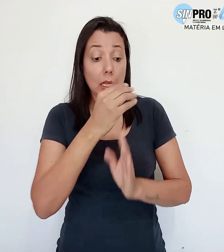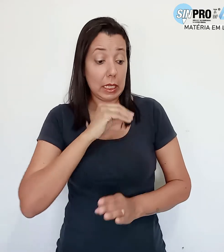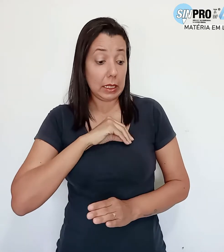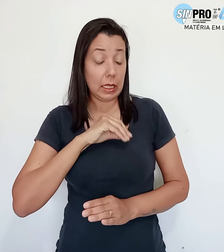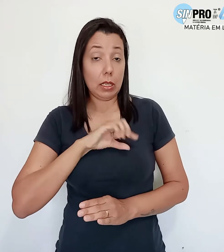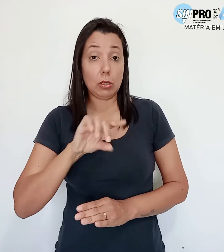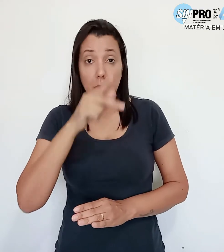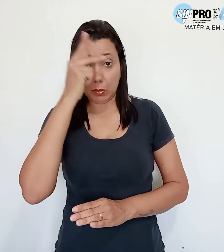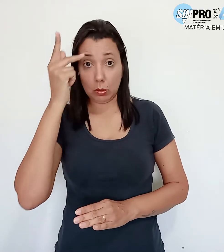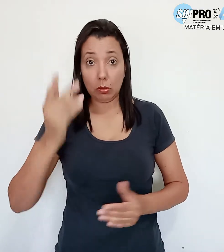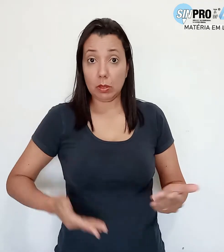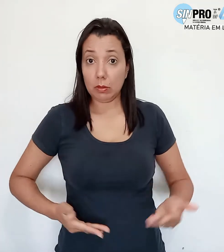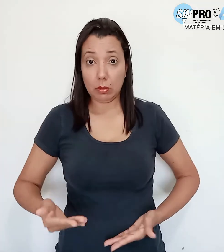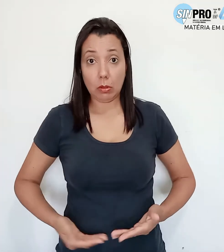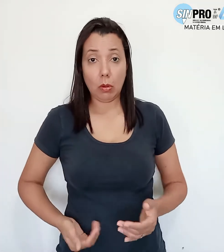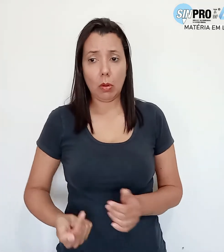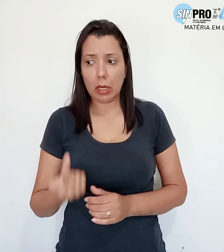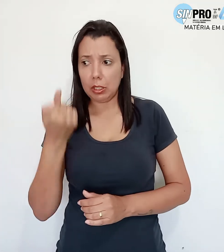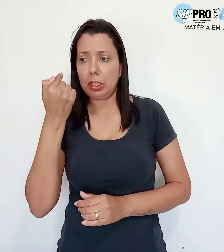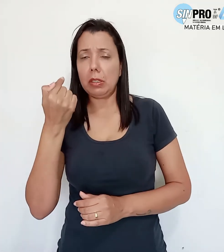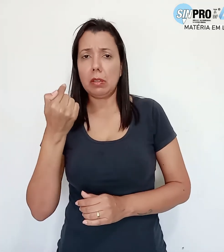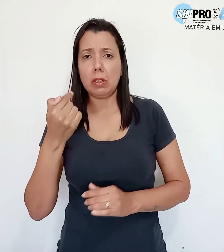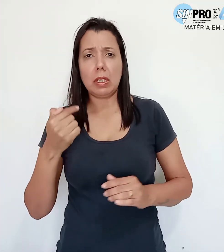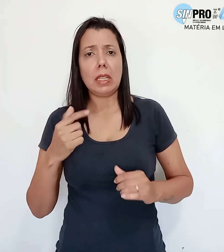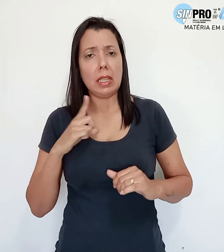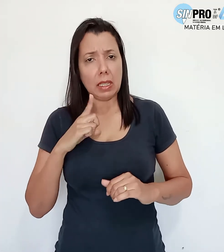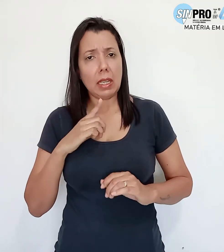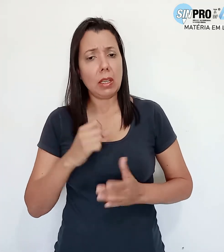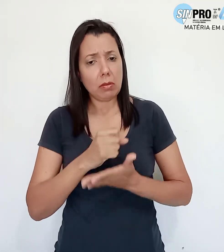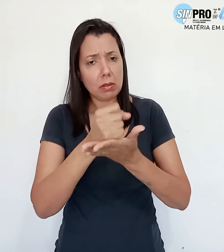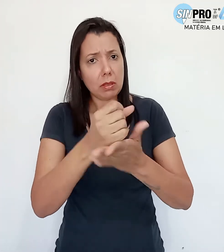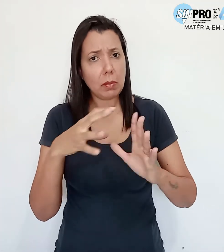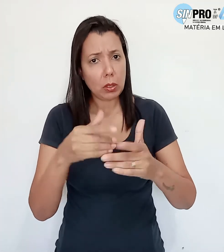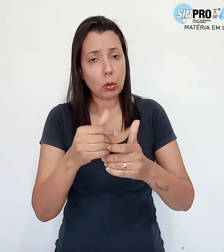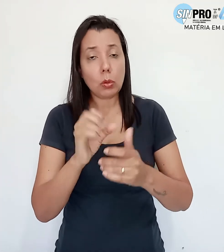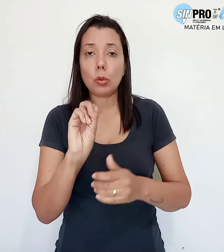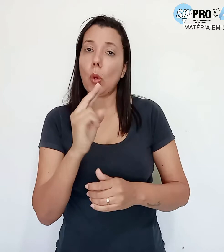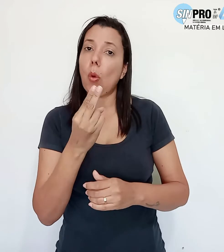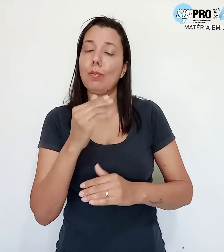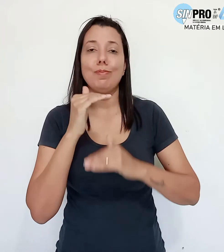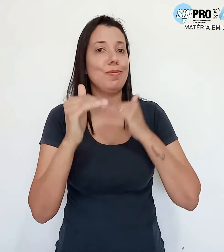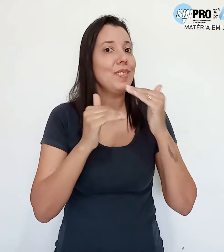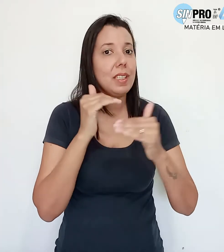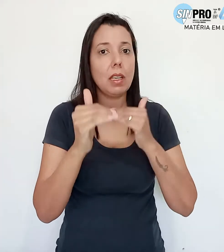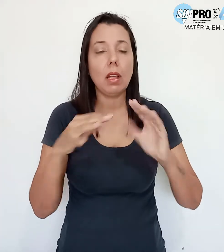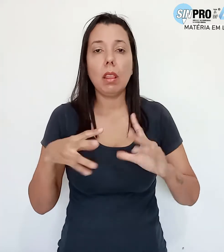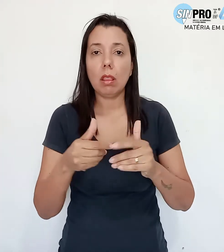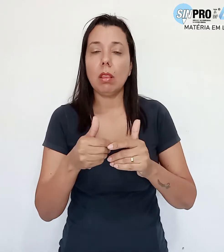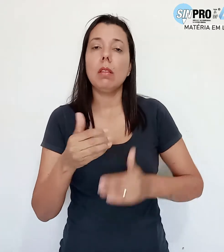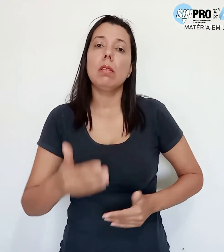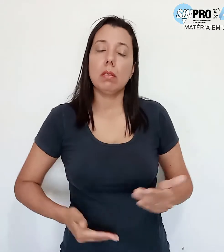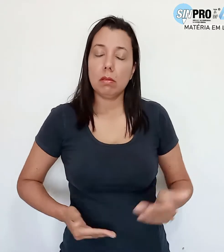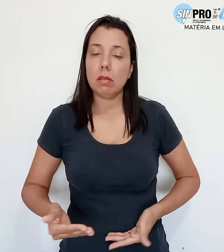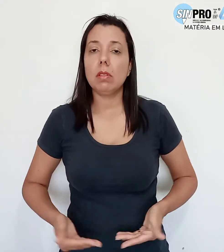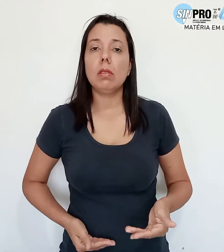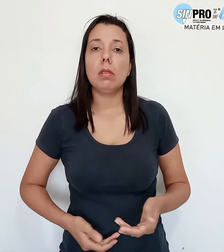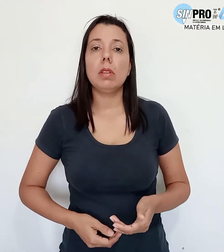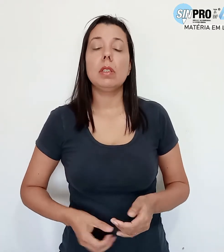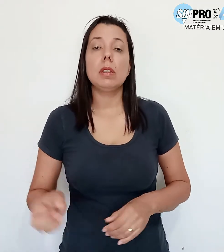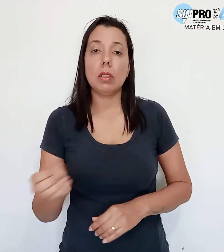só para os servidores antigos, tem que dar para todo mundo ou para ninguém. todos os servidores estarão sujeitos às novas